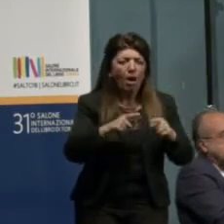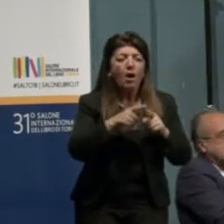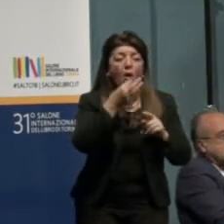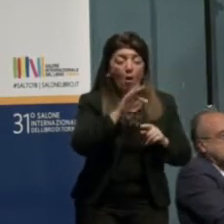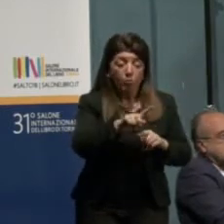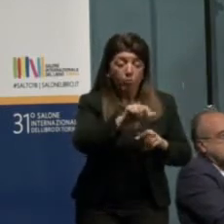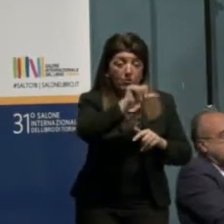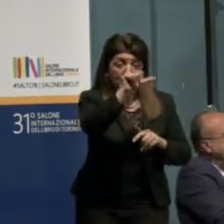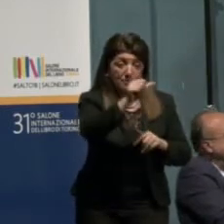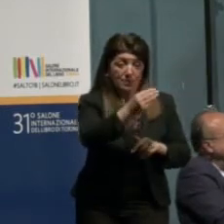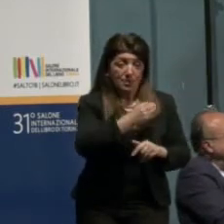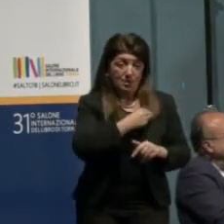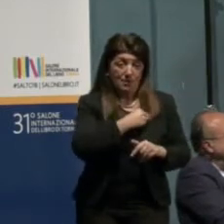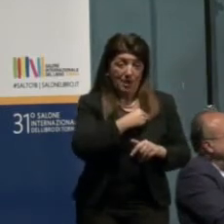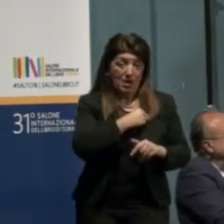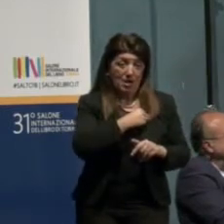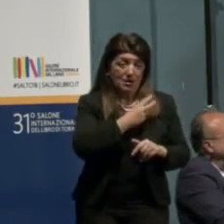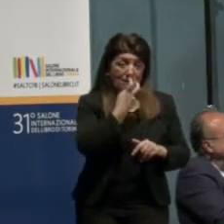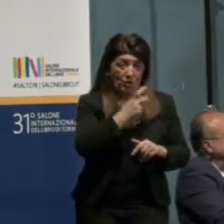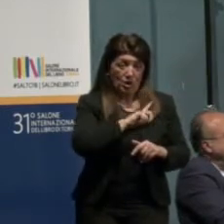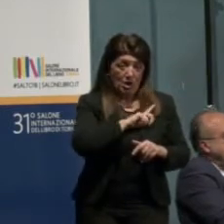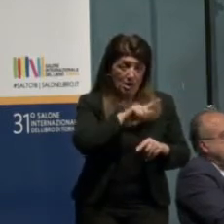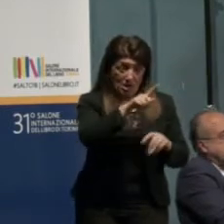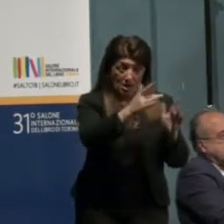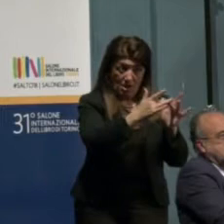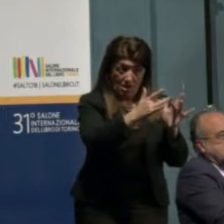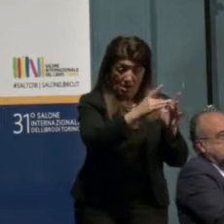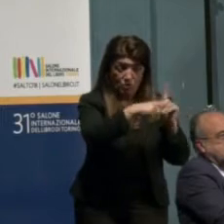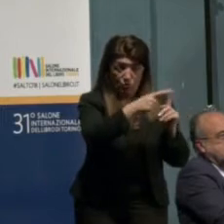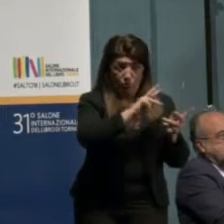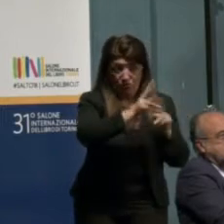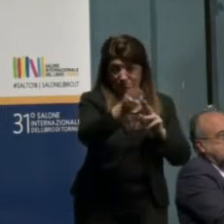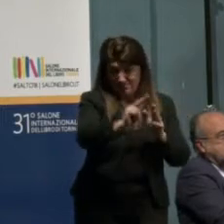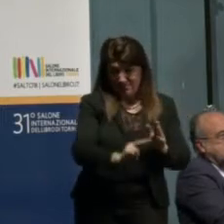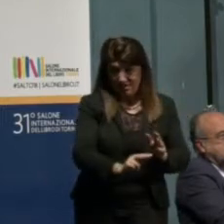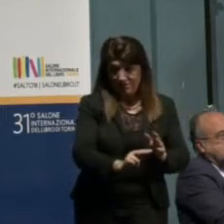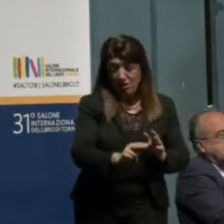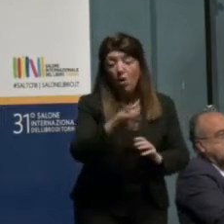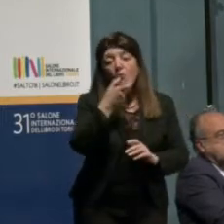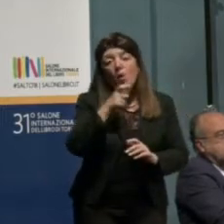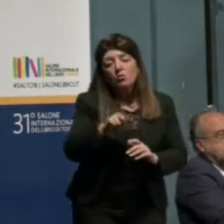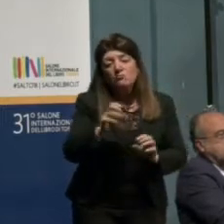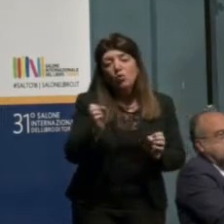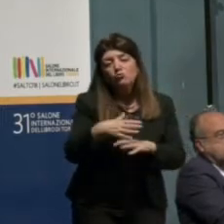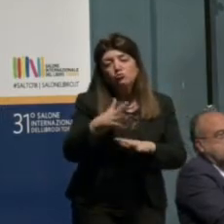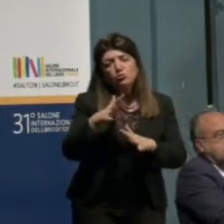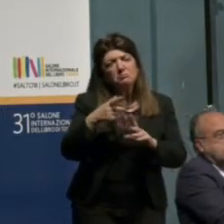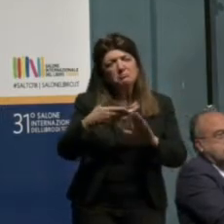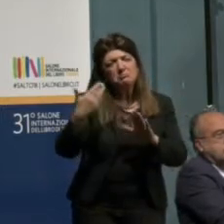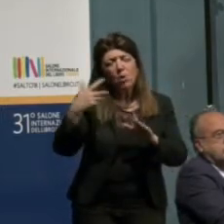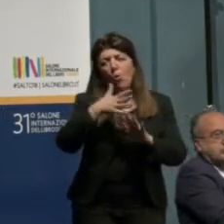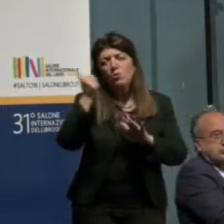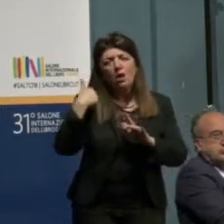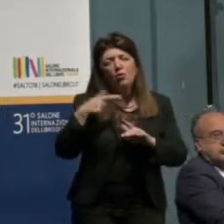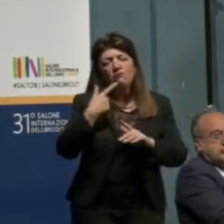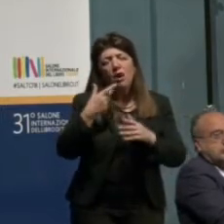contattare il nostro legale perché c'è stato un tempo fa un anno fa noi abbiamo